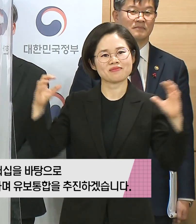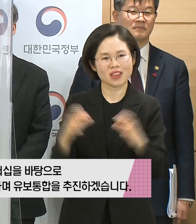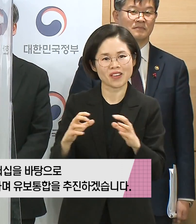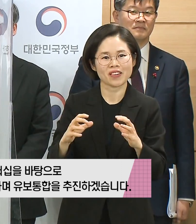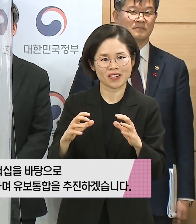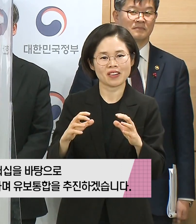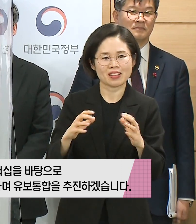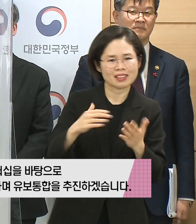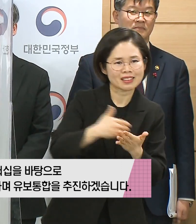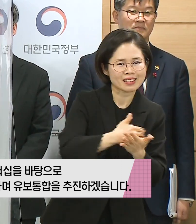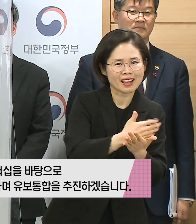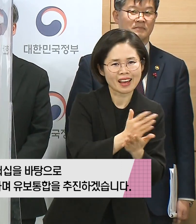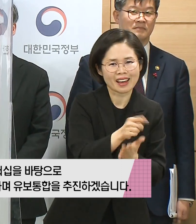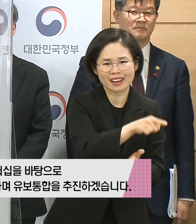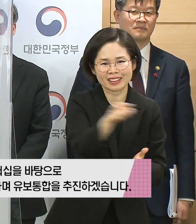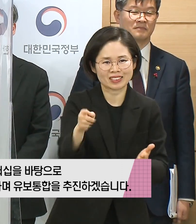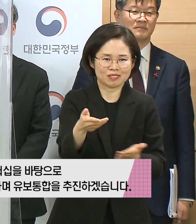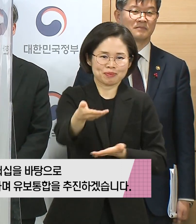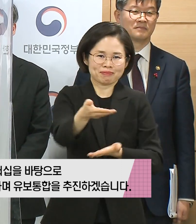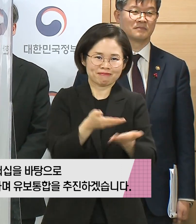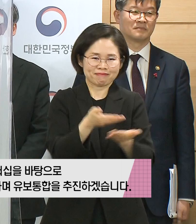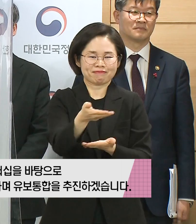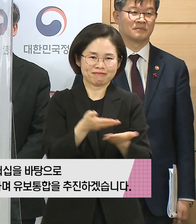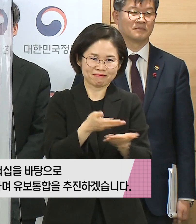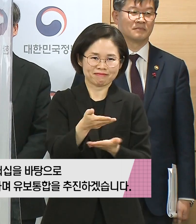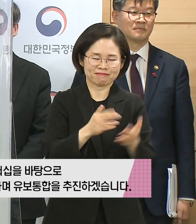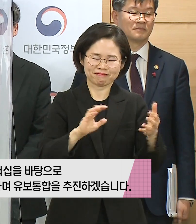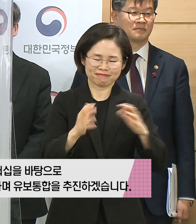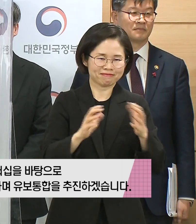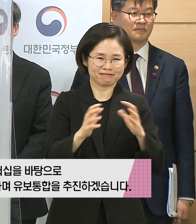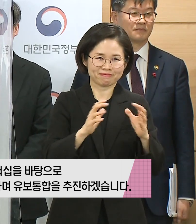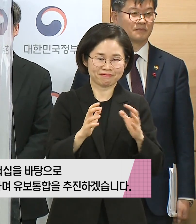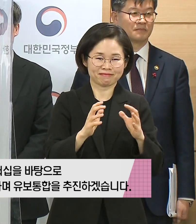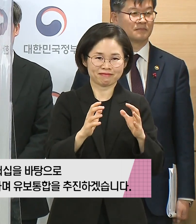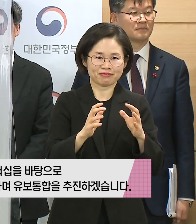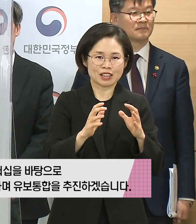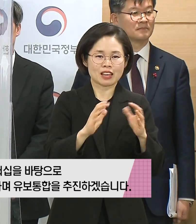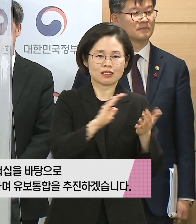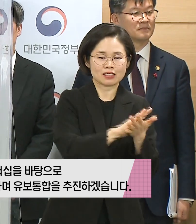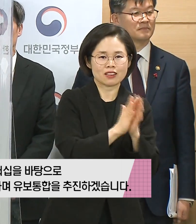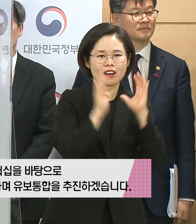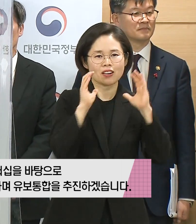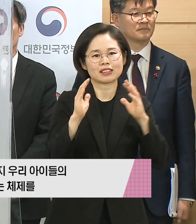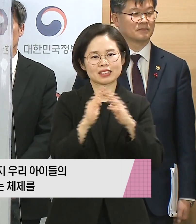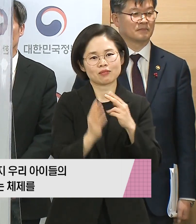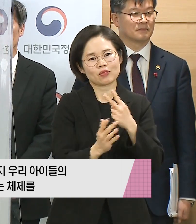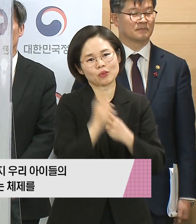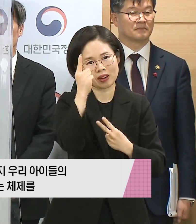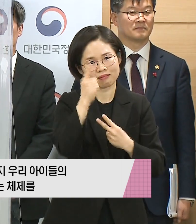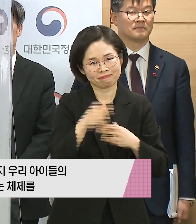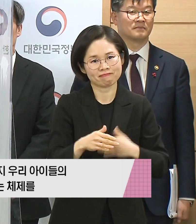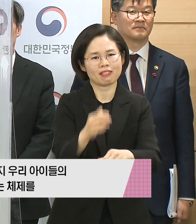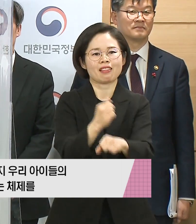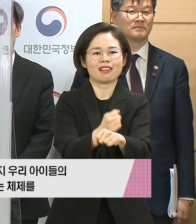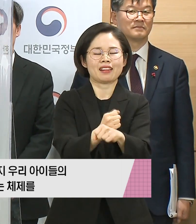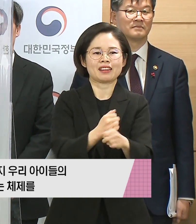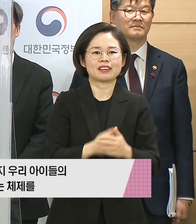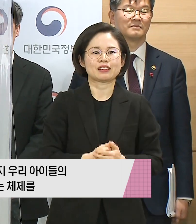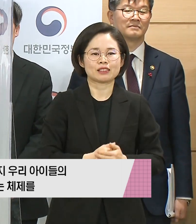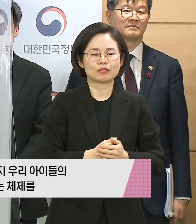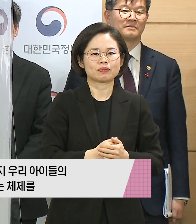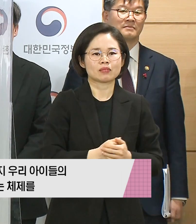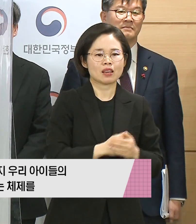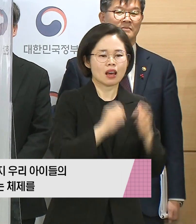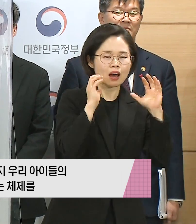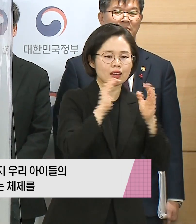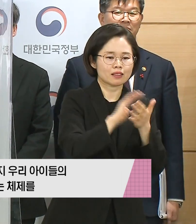다양한 이해관계자와 충분히 소통 논의하며 유보통합을 추진하겠습니다. 유보통합과